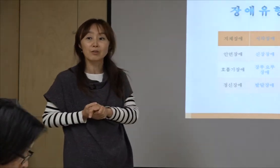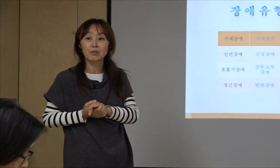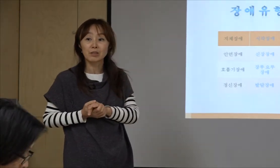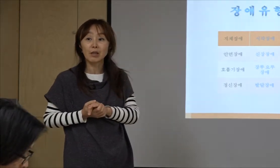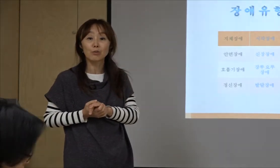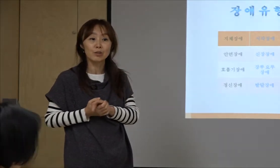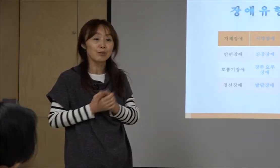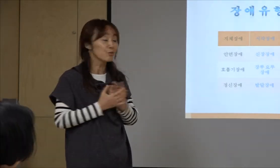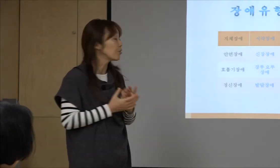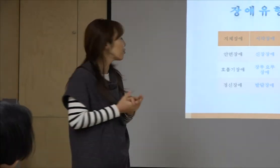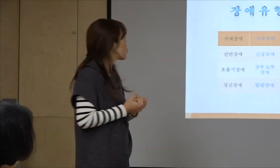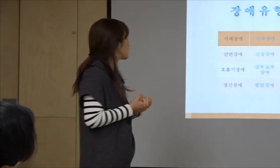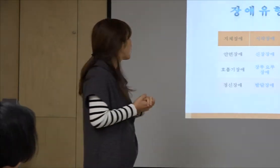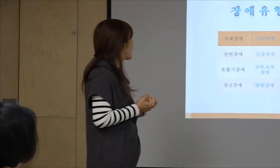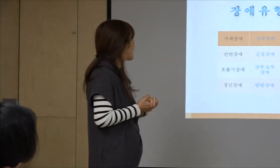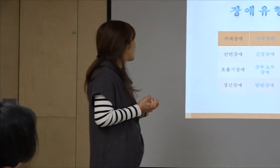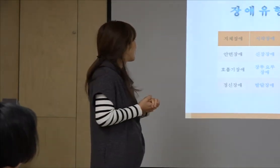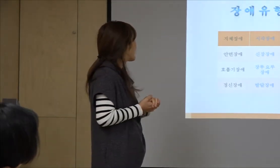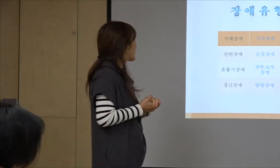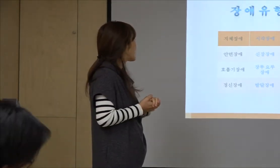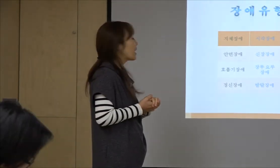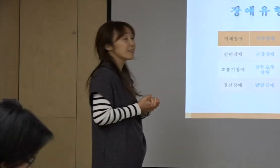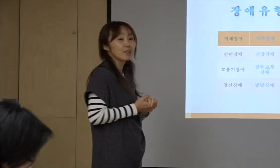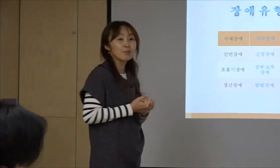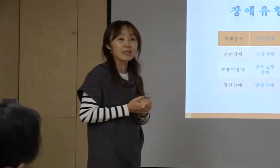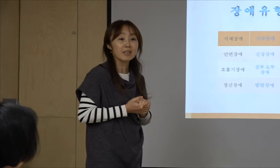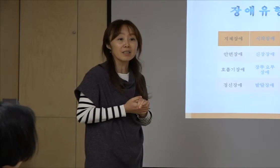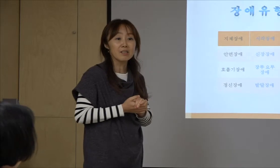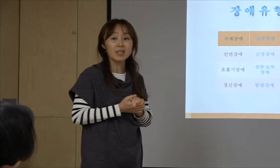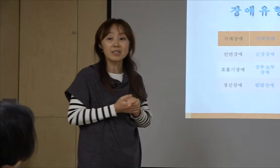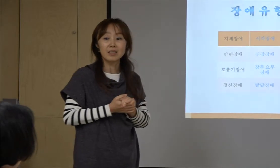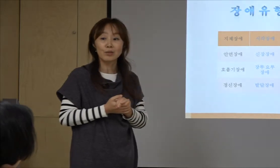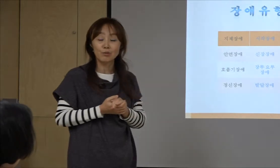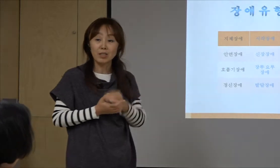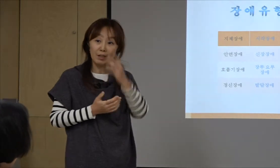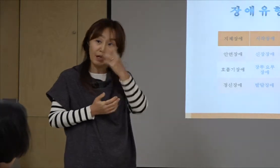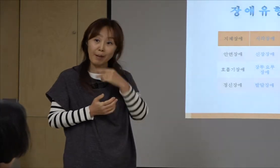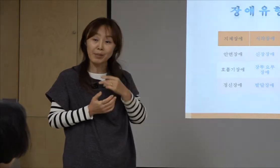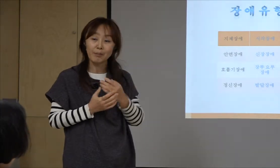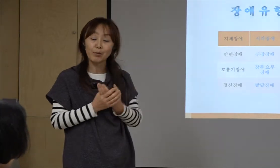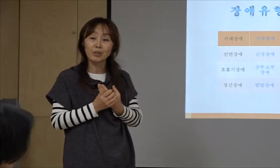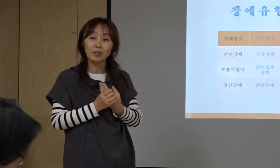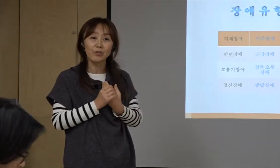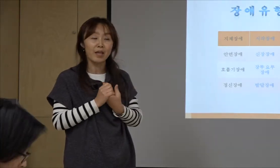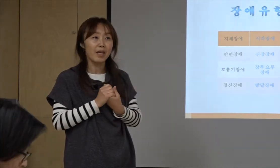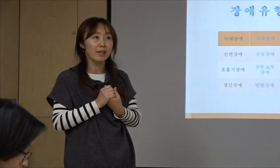어떤 이제 사고로 인해서 후천성도 있고, 그리고 시각장애도 마찬가지예요. 시각장애도 이제 앞이 안 보이는 건데,